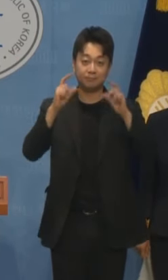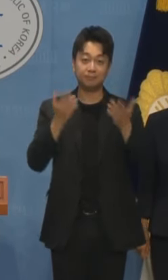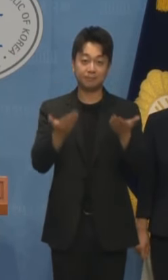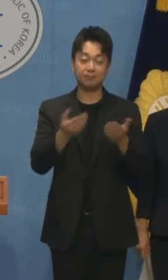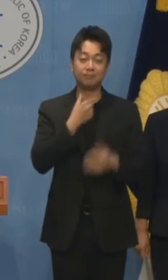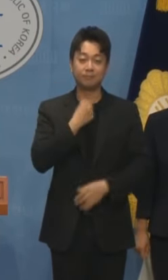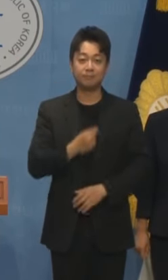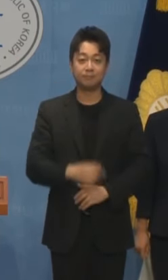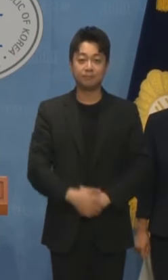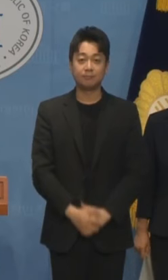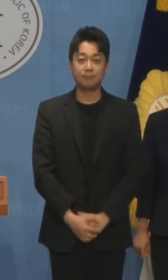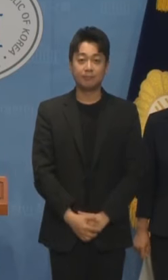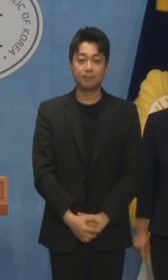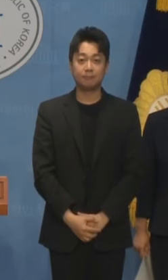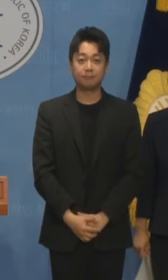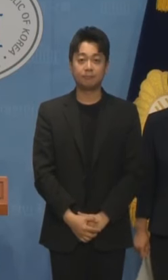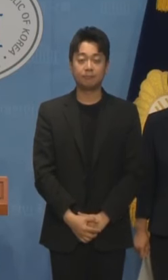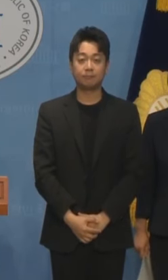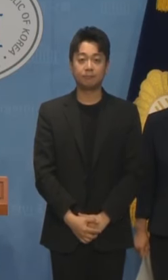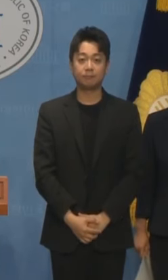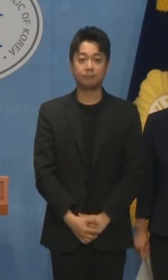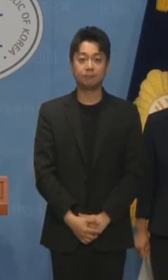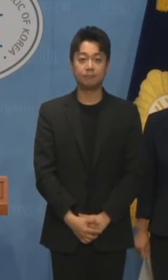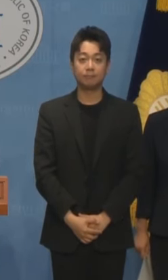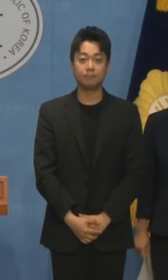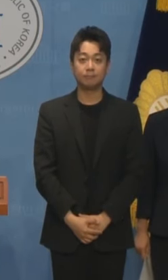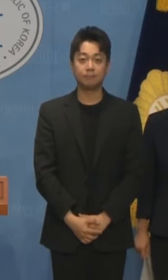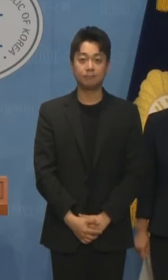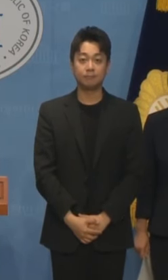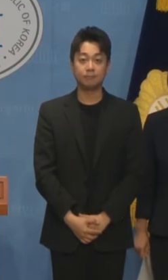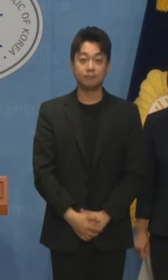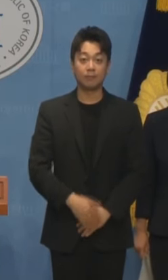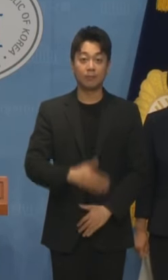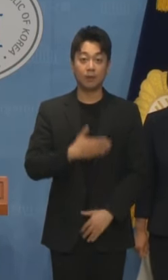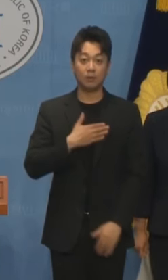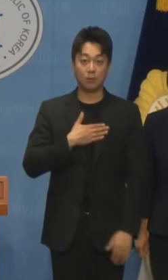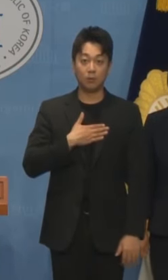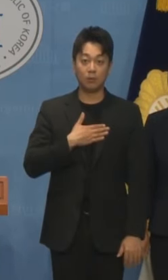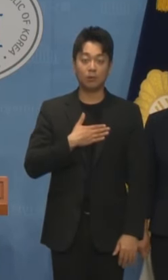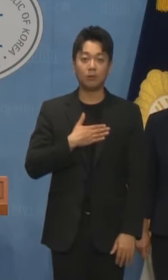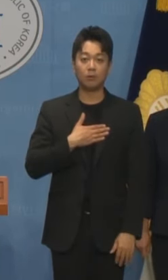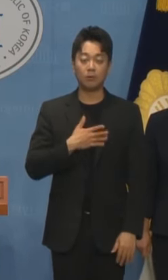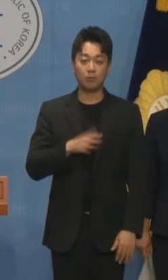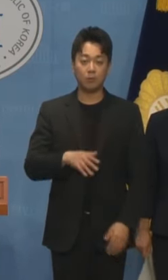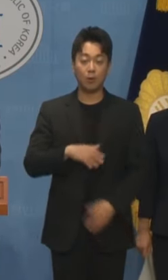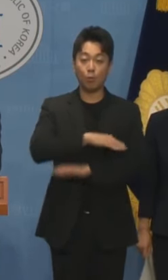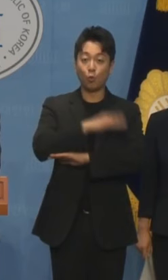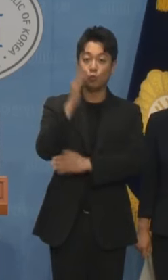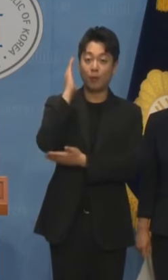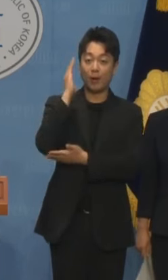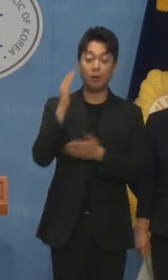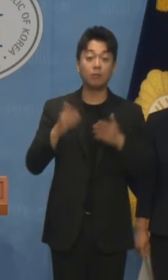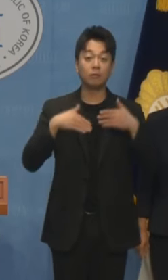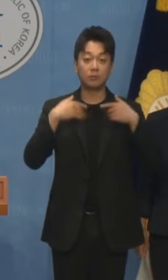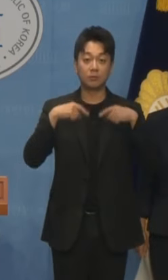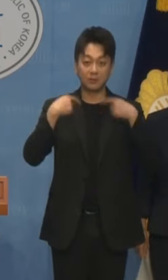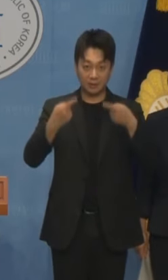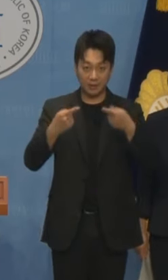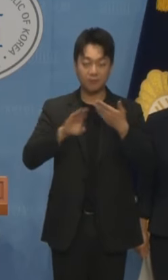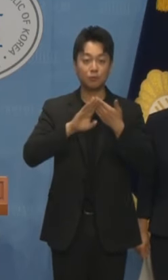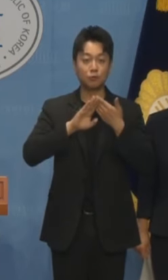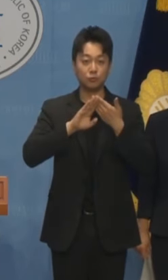하고자 합니다 오늘 저가 먼저 어 저와 우리 전종덕 의원께서 모두 발언을 하고 또 기자회 의문은 우리